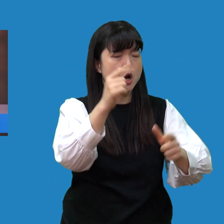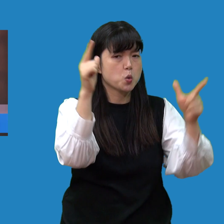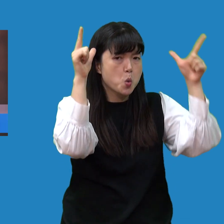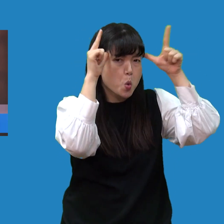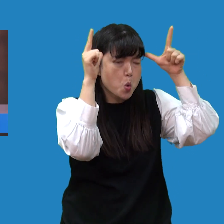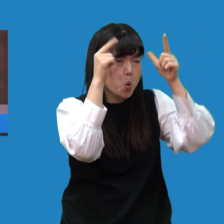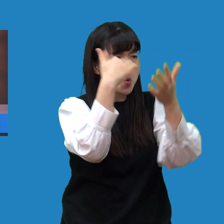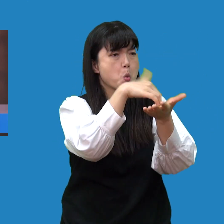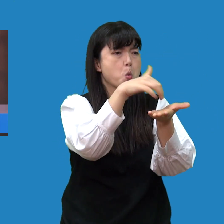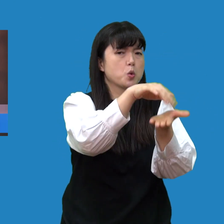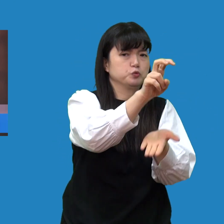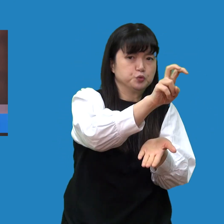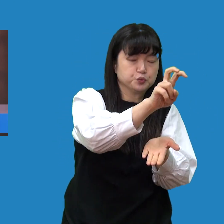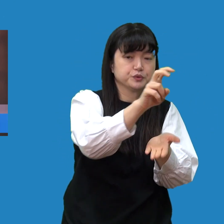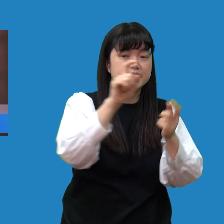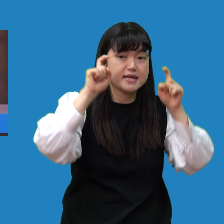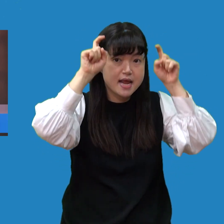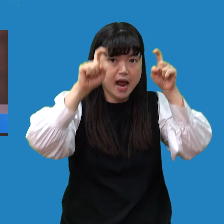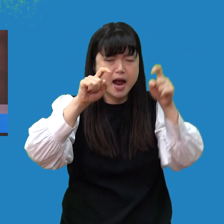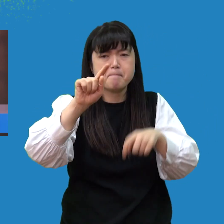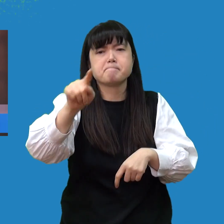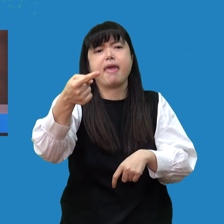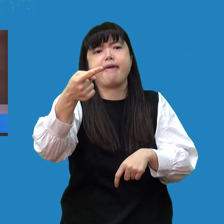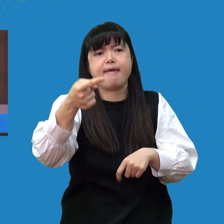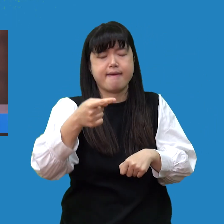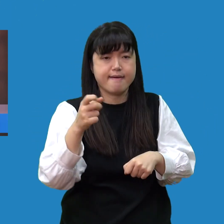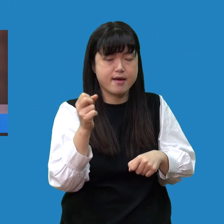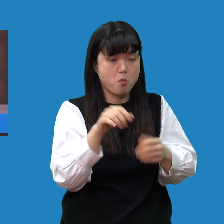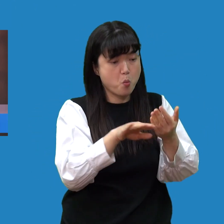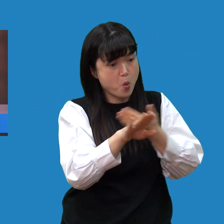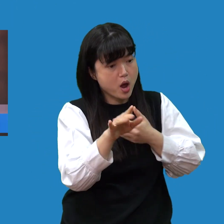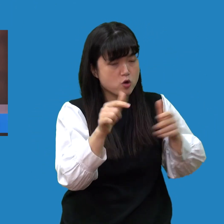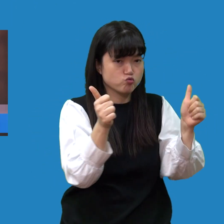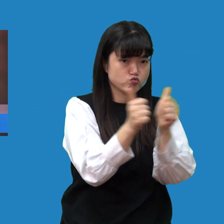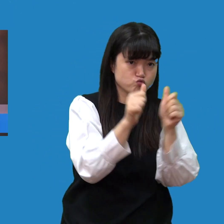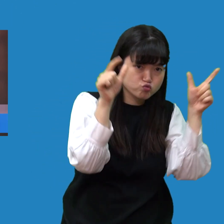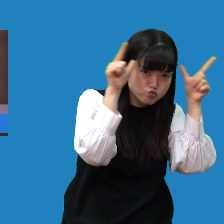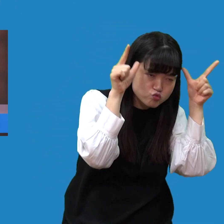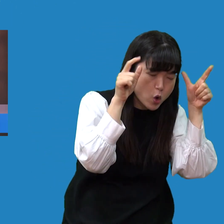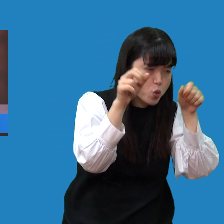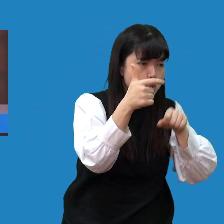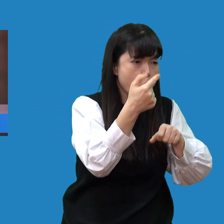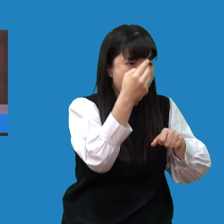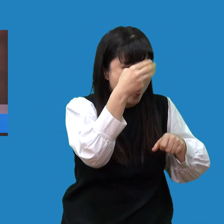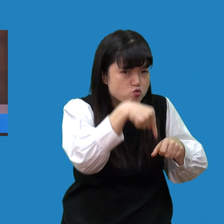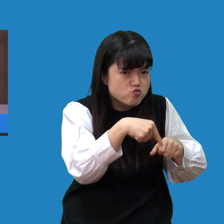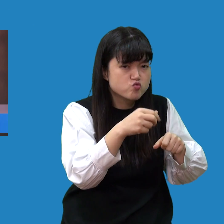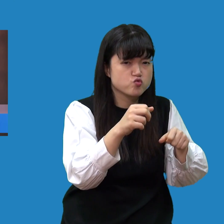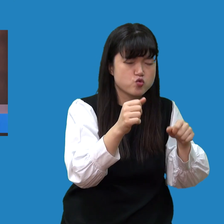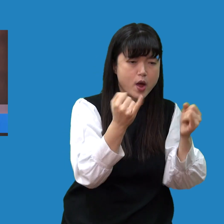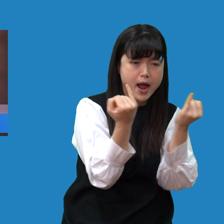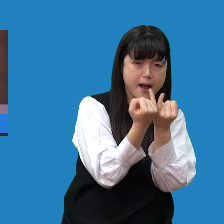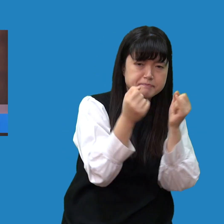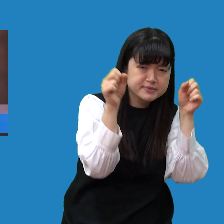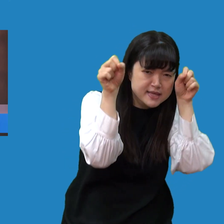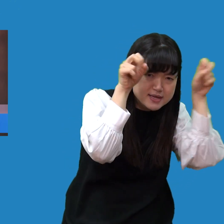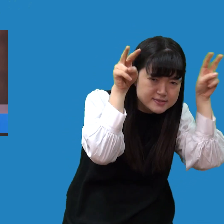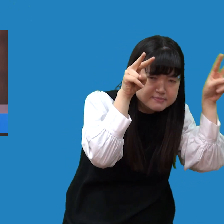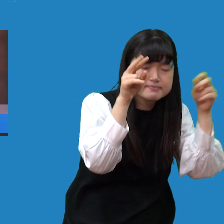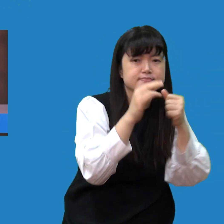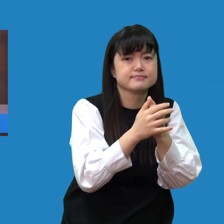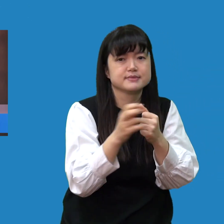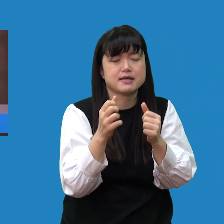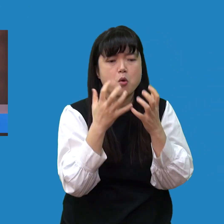초장의 소가 20마리요 양이 100마리이며 그 외에 숫사슴과 노루와